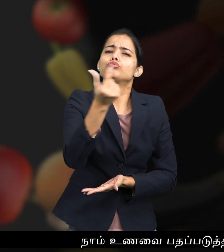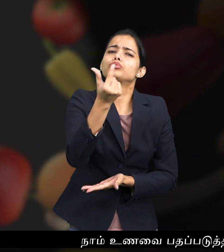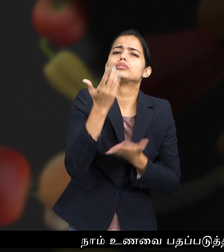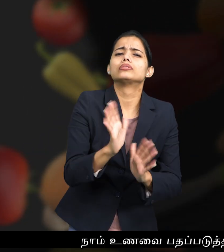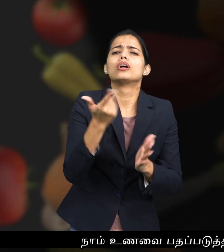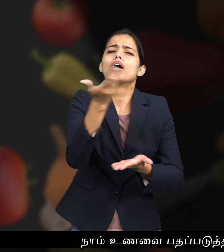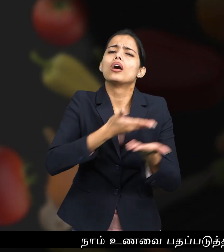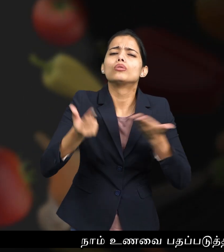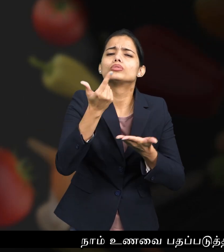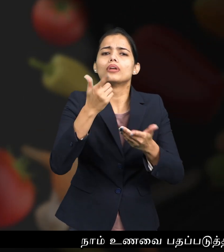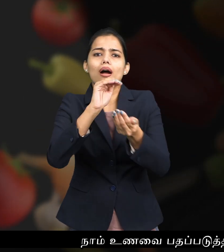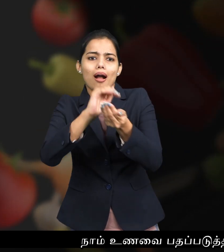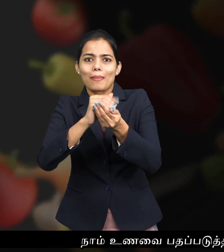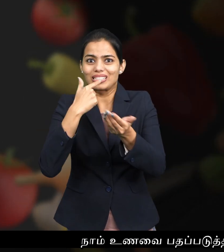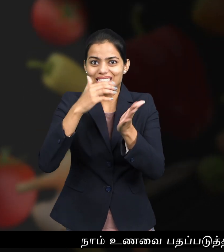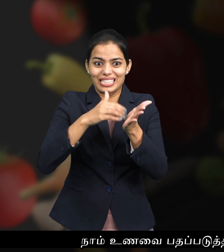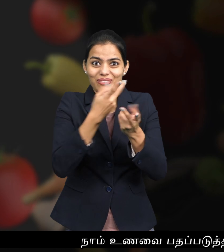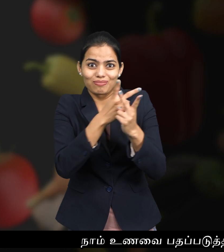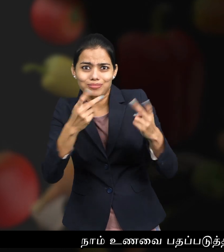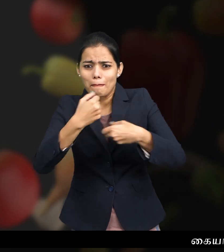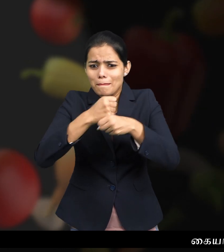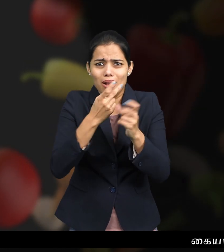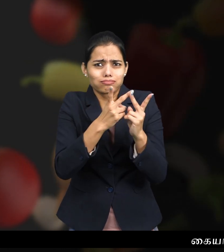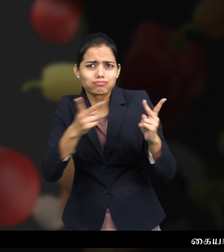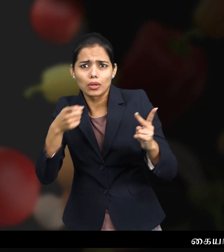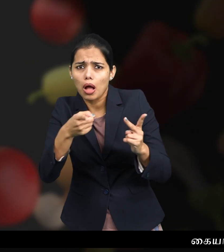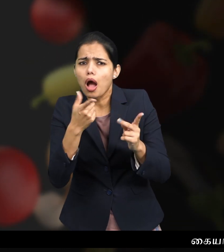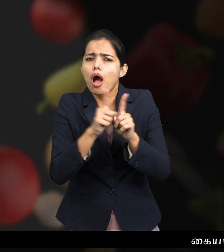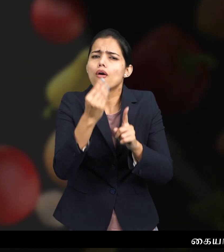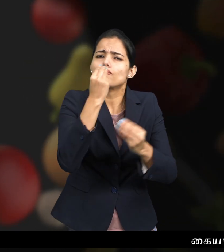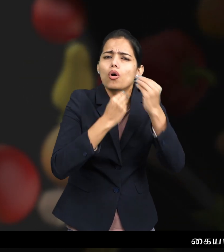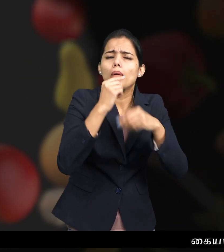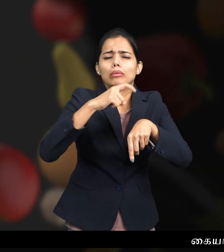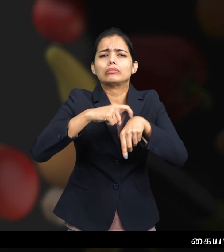நாம் உணவை பதப்படுத்த சில பதப்படுத்தும் முறைகளை கையாளுகிறோம்.